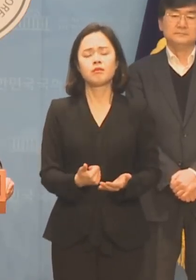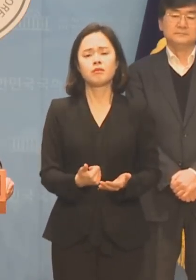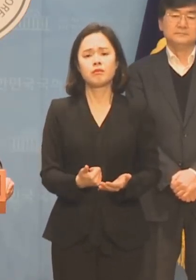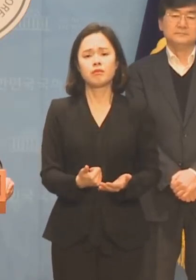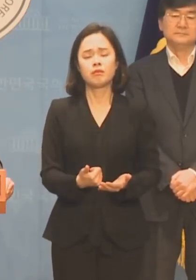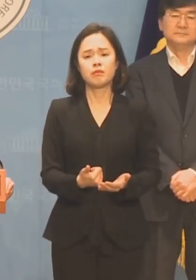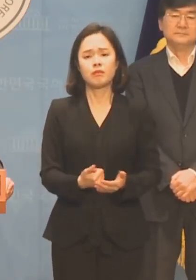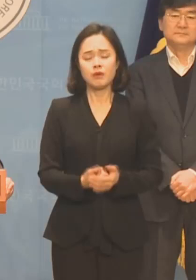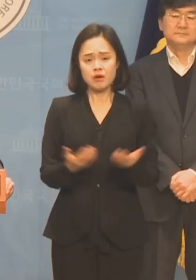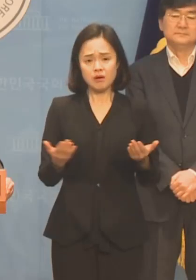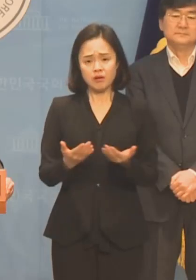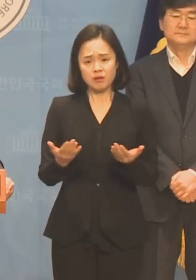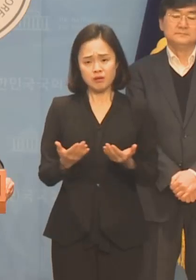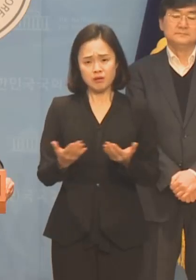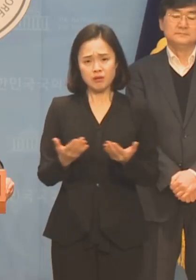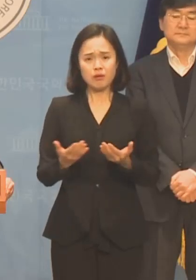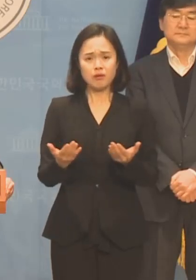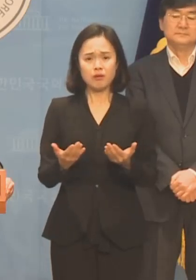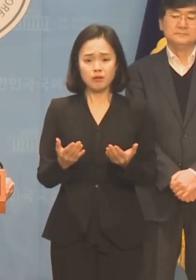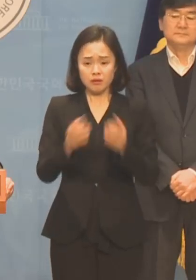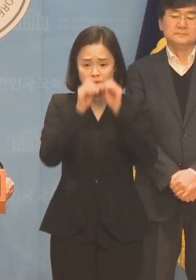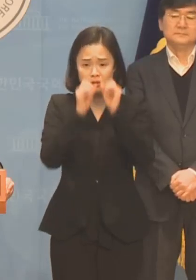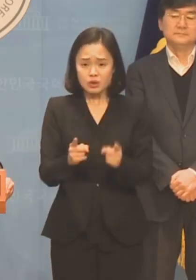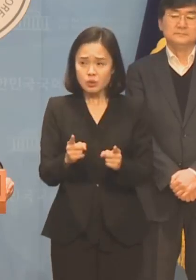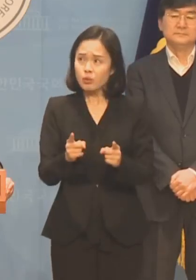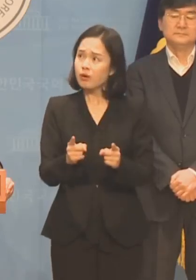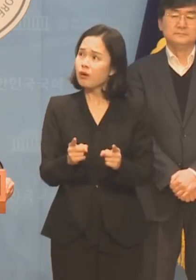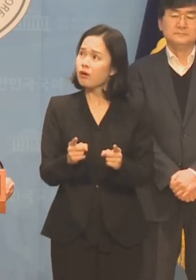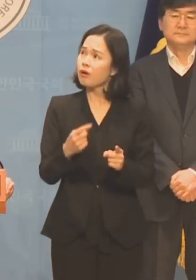채 7, 8년 동안 계속